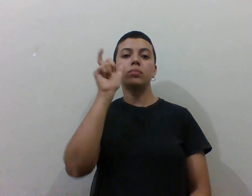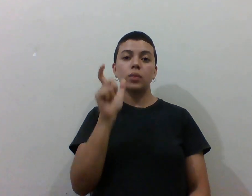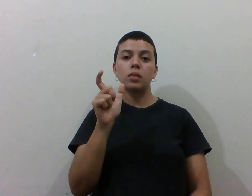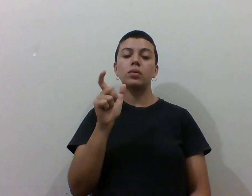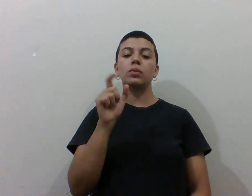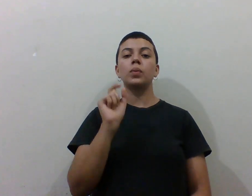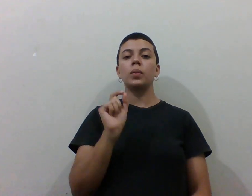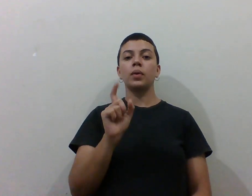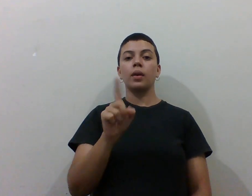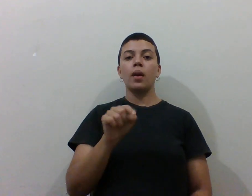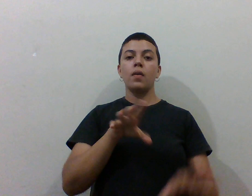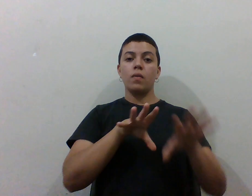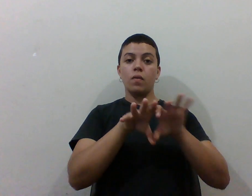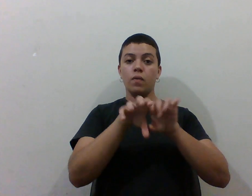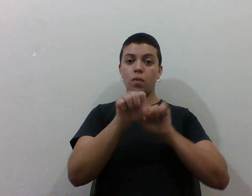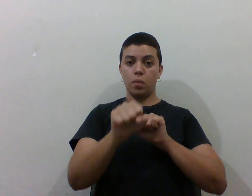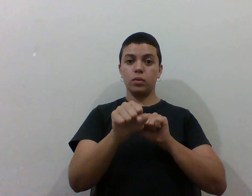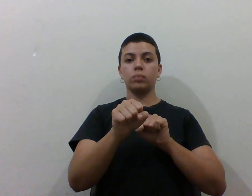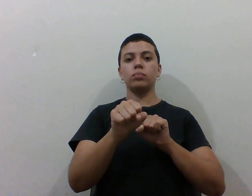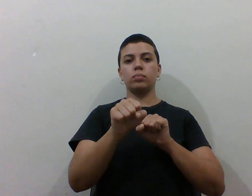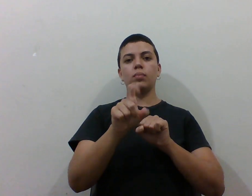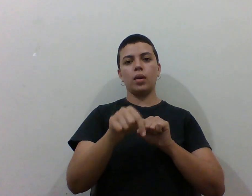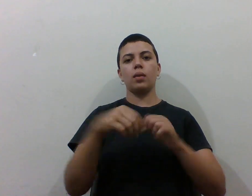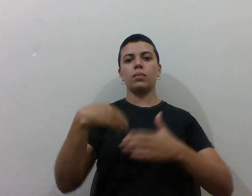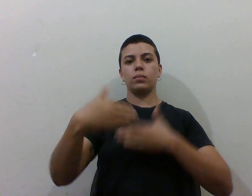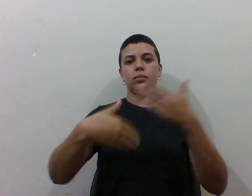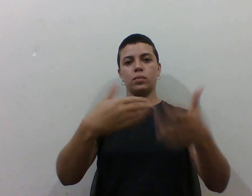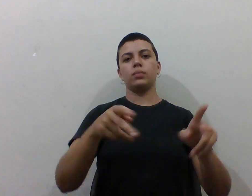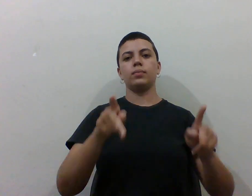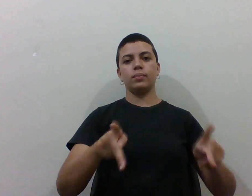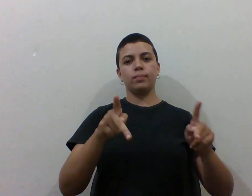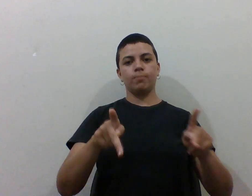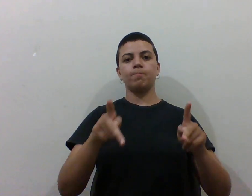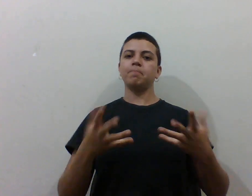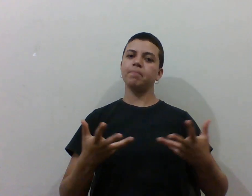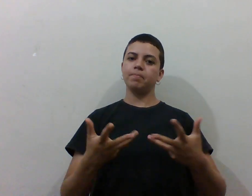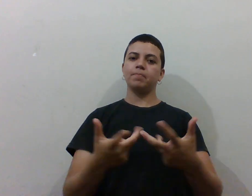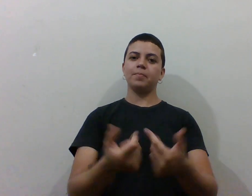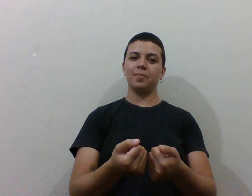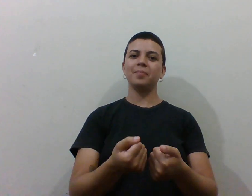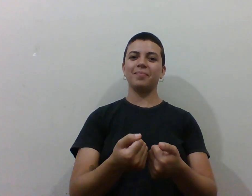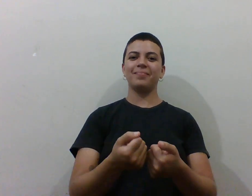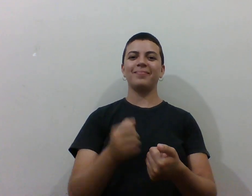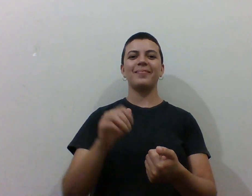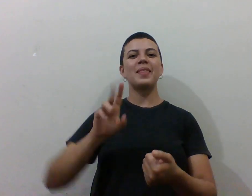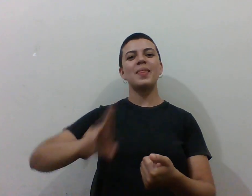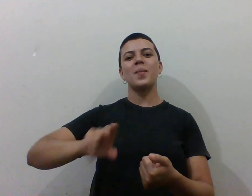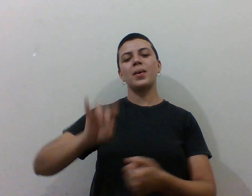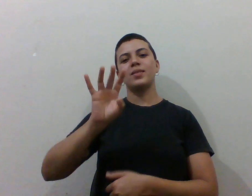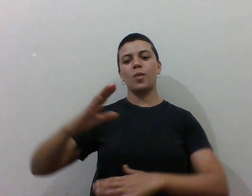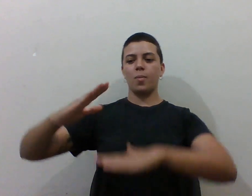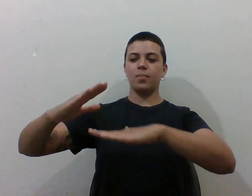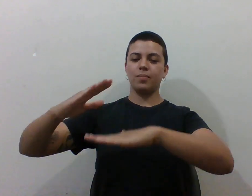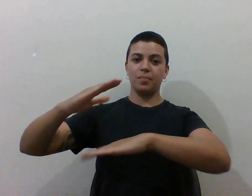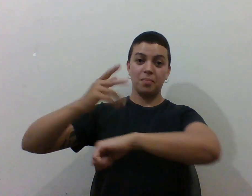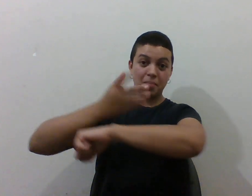a uma formação a um processo pedagógico que me qualifique para além da minha prática cotidiana que me qualifique me